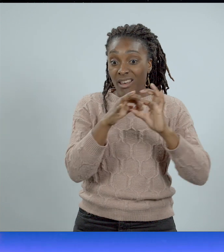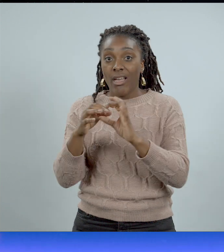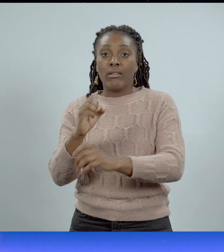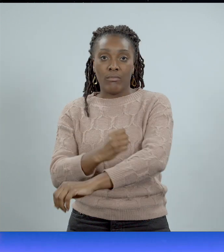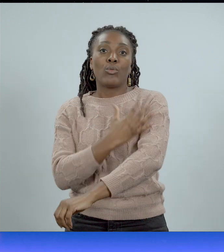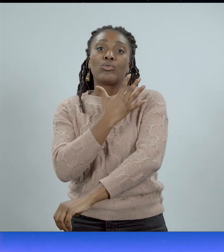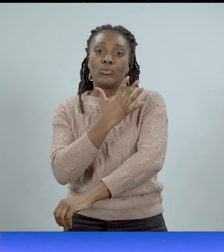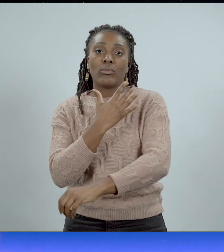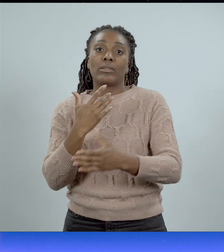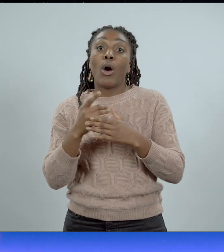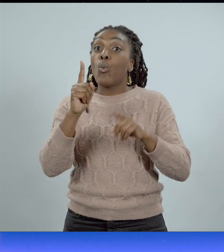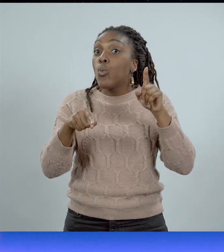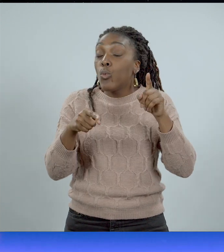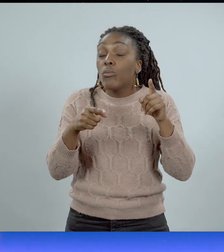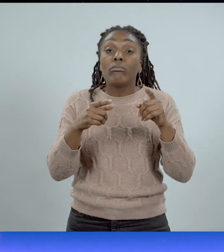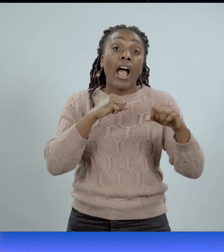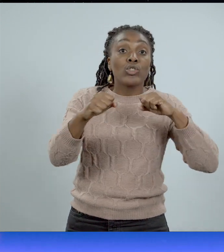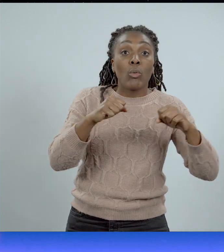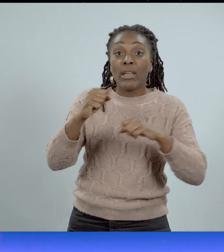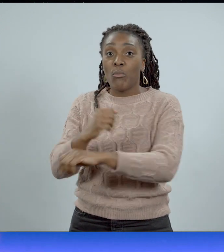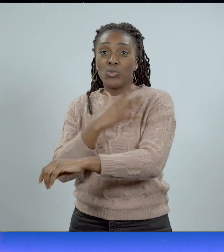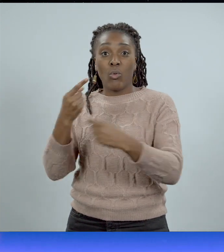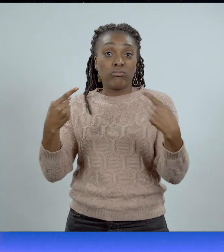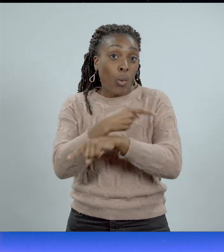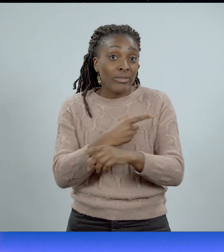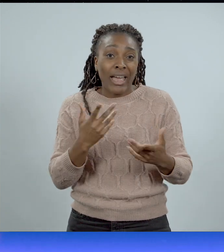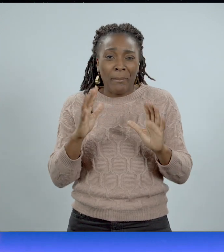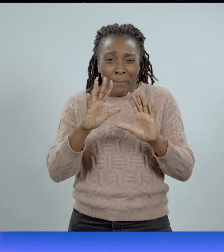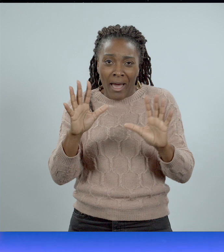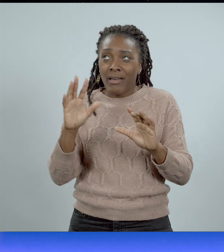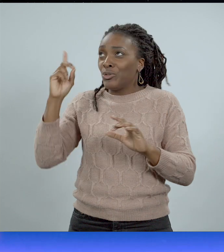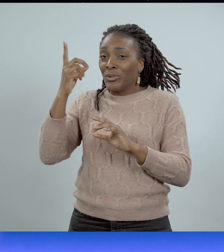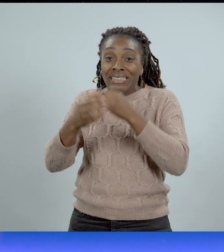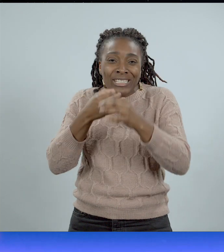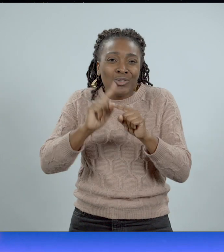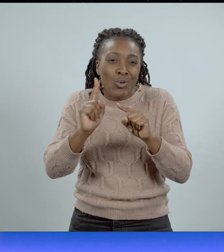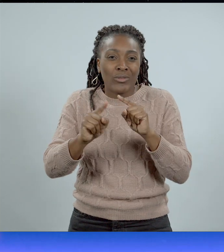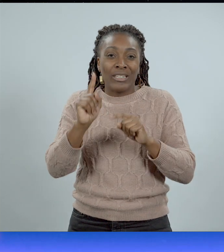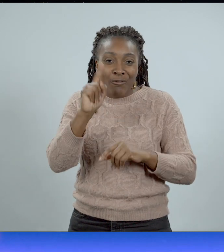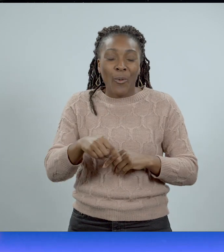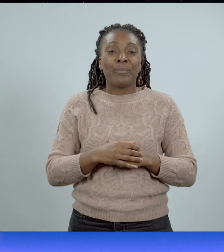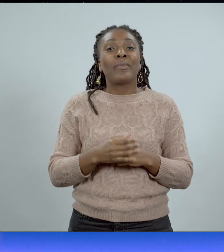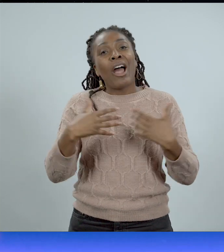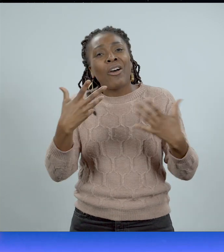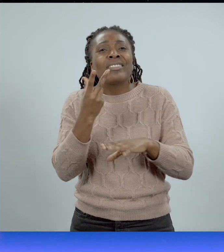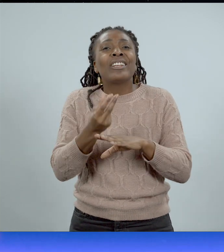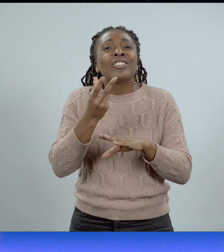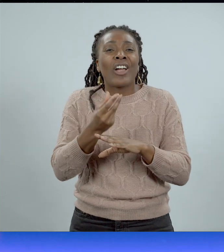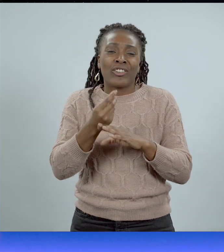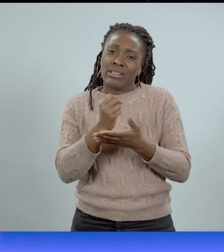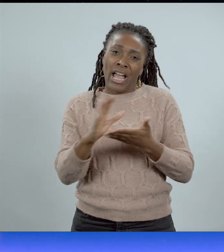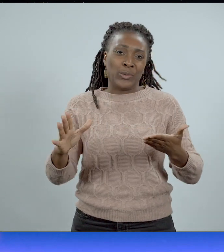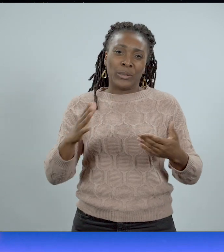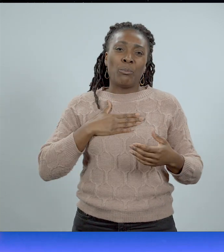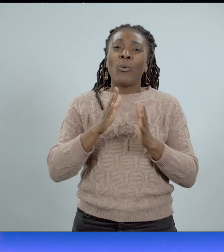et l'émotion principale se contredisent, parce que Dieu est en train de vous dire quelque chose là-dessus, d'accord? Donc c'est pour ça, je vous encourage, téléchargez gratuitement les 3